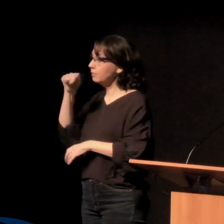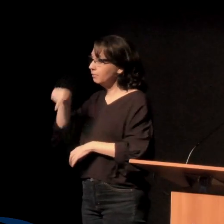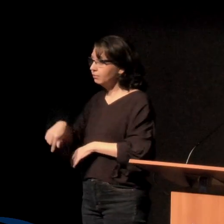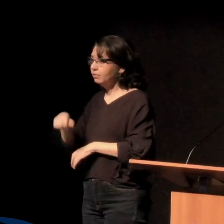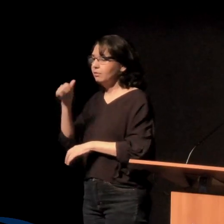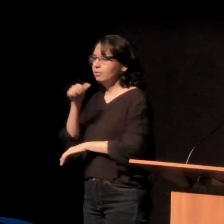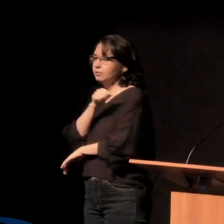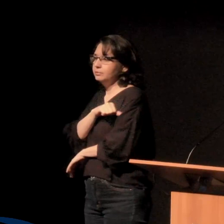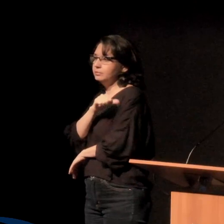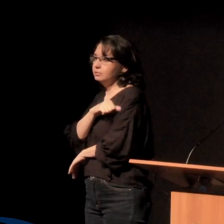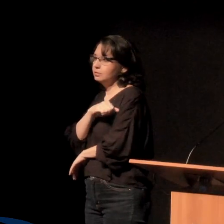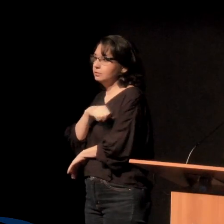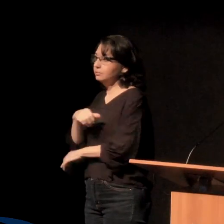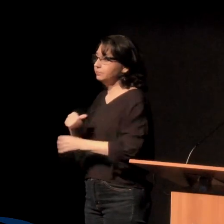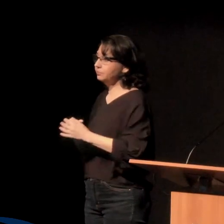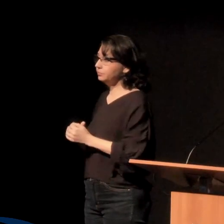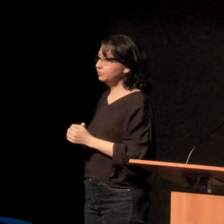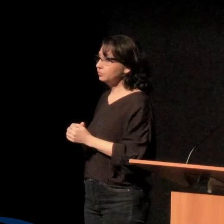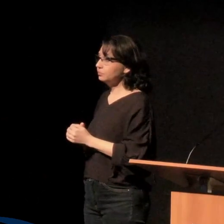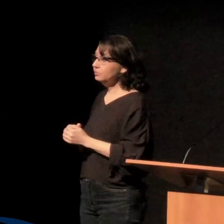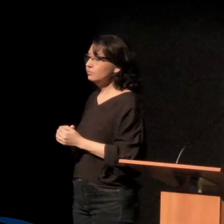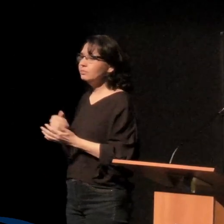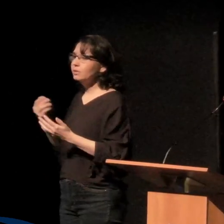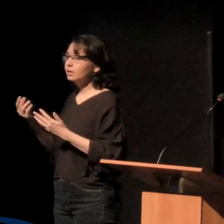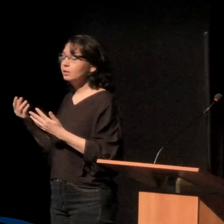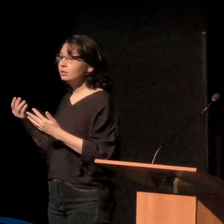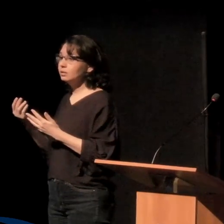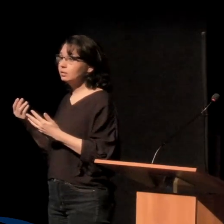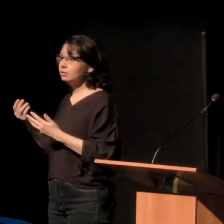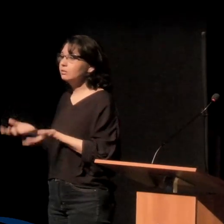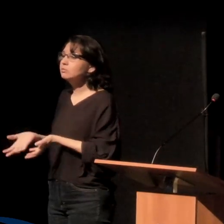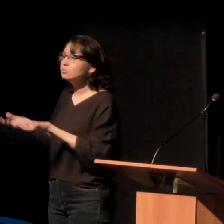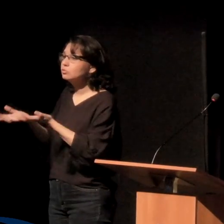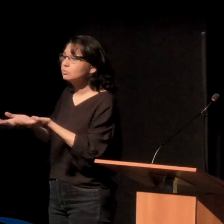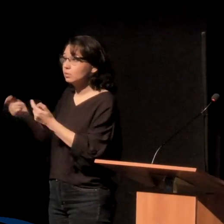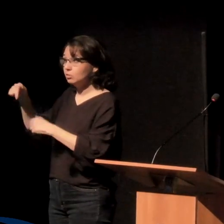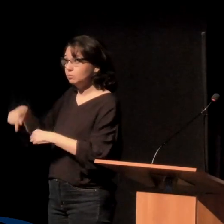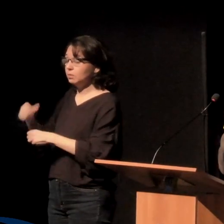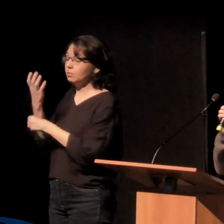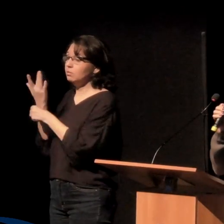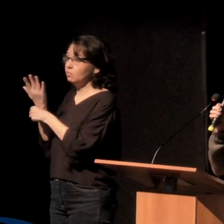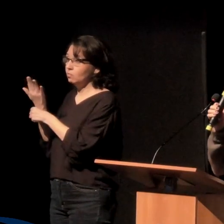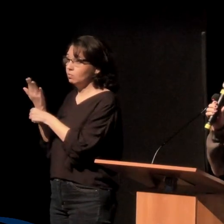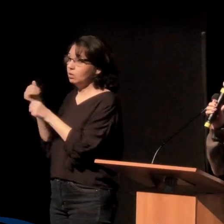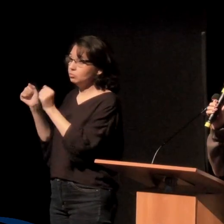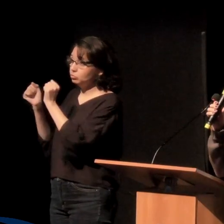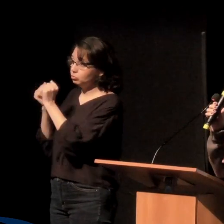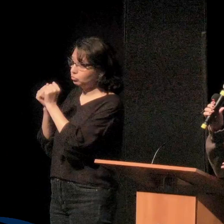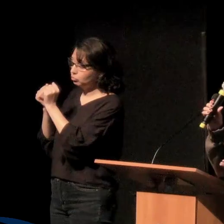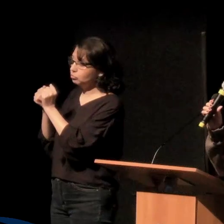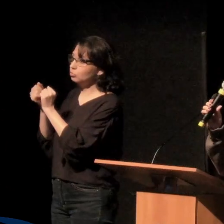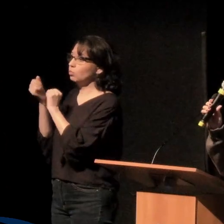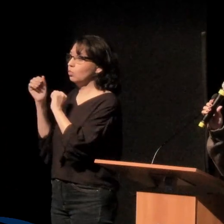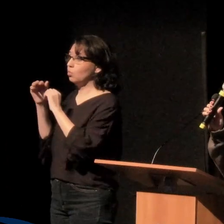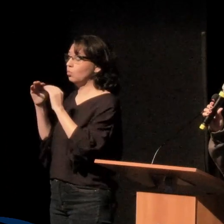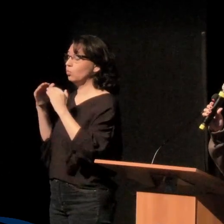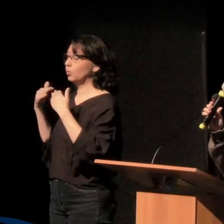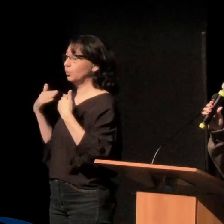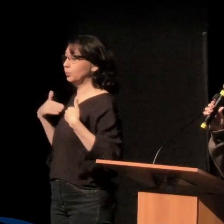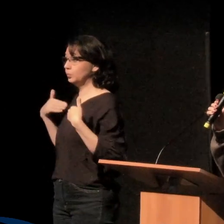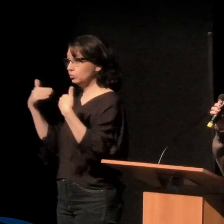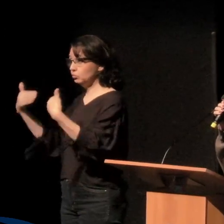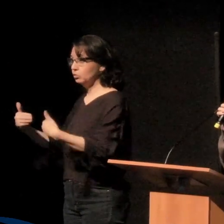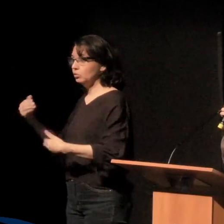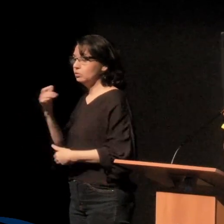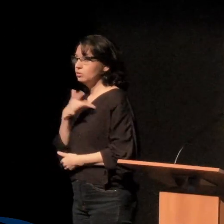também foi muito estimulada por esse material que a UERJ produziu junto com o ministério da saúde que é um material que traz